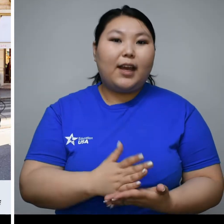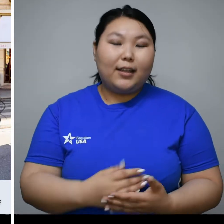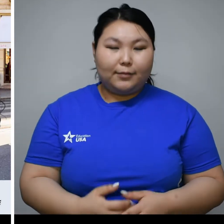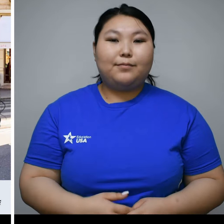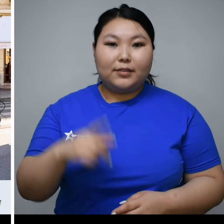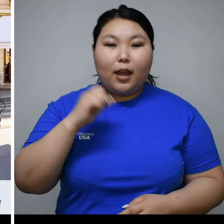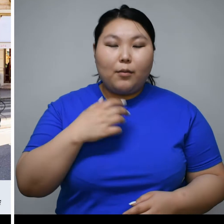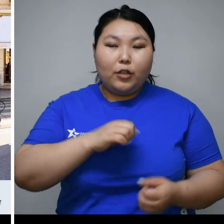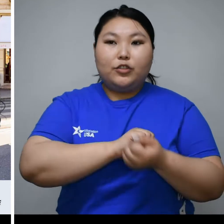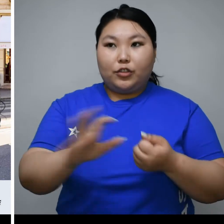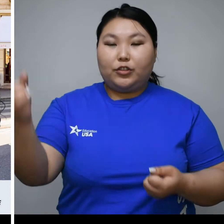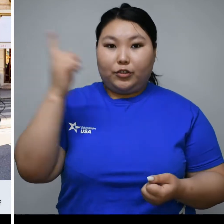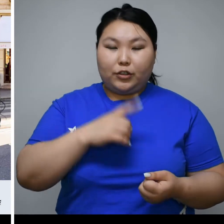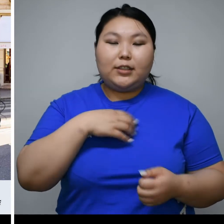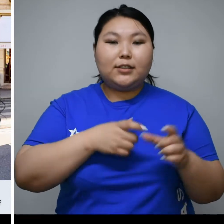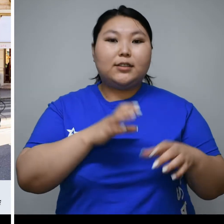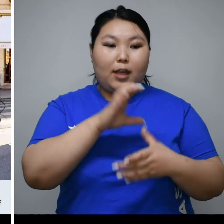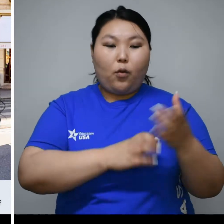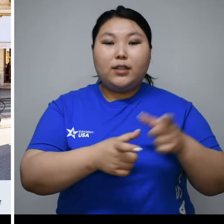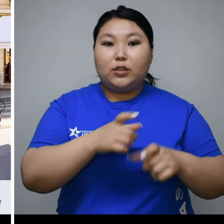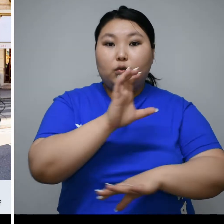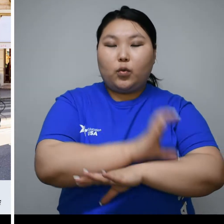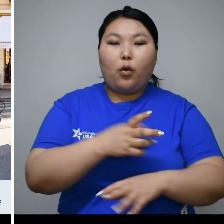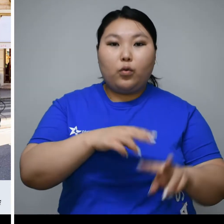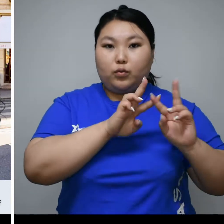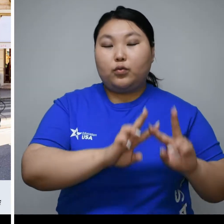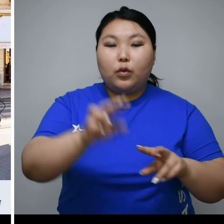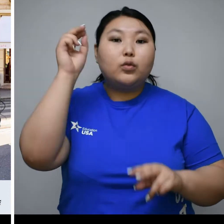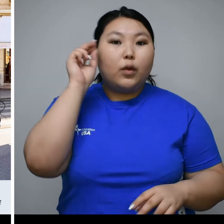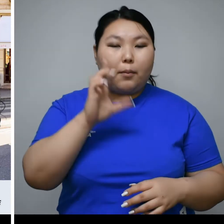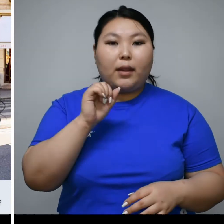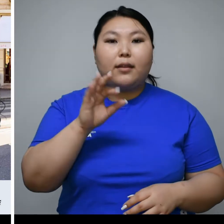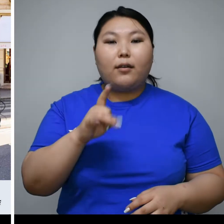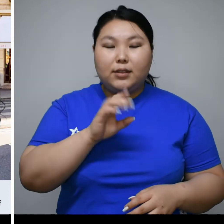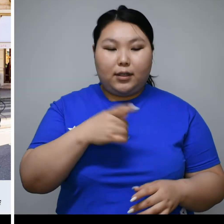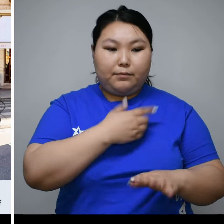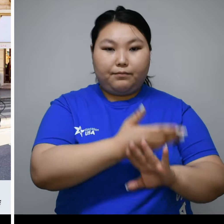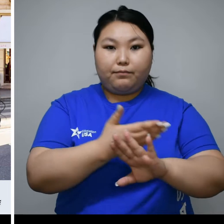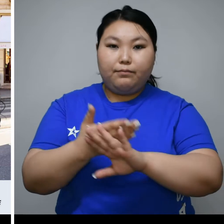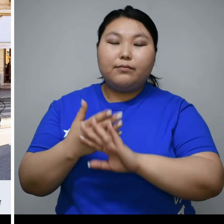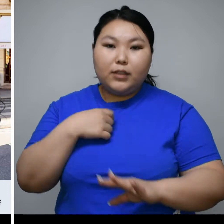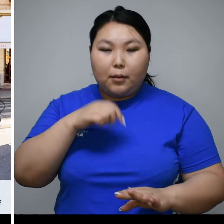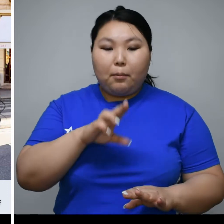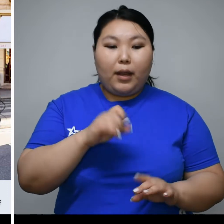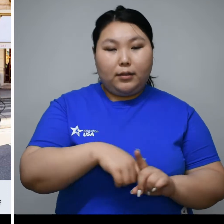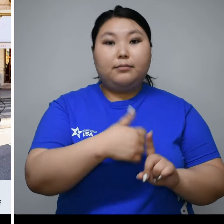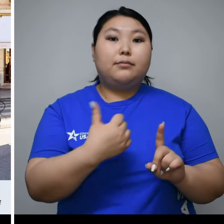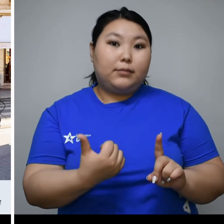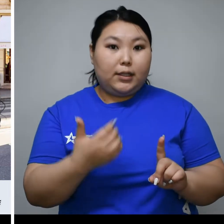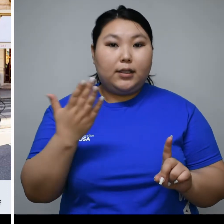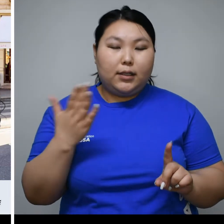байгаа. Тэгээд буцаж ирээд санхүү эдийн засгийн сургуульда үргэлжлүүлэн сураад бакалаврын зэргийг хамгаалаад бас